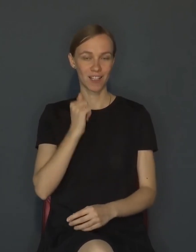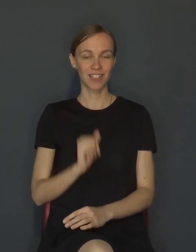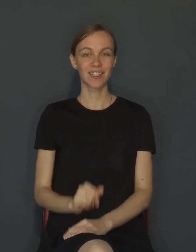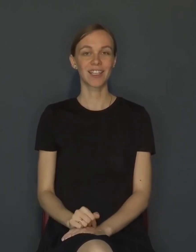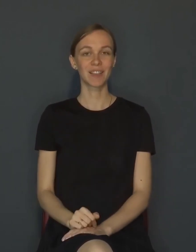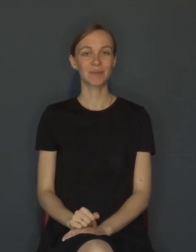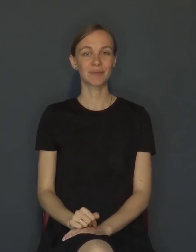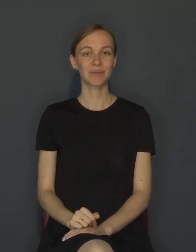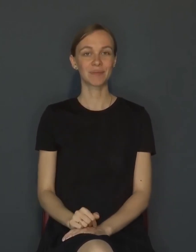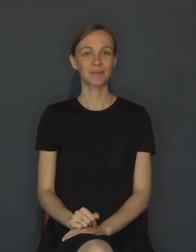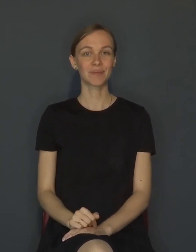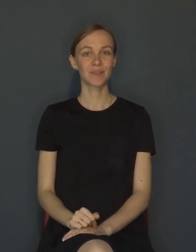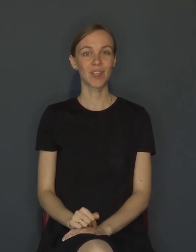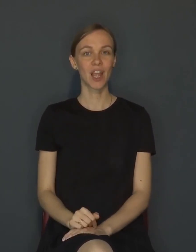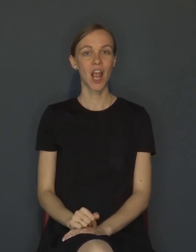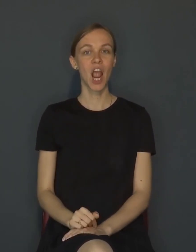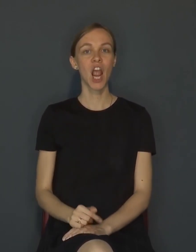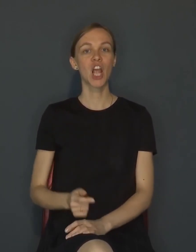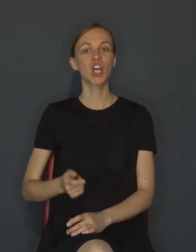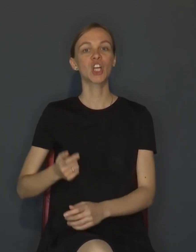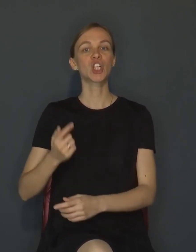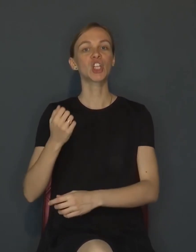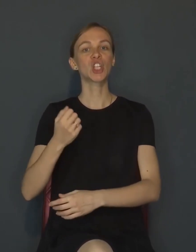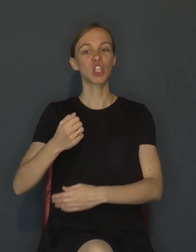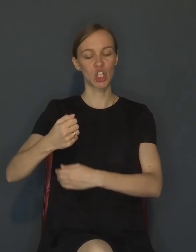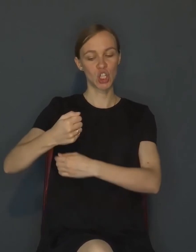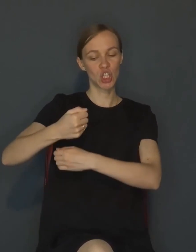щит і меч землі Дубенської.